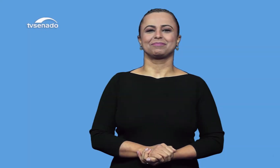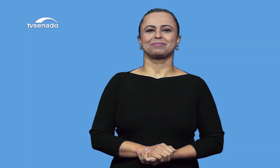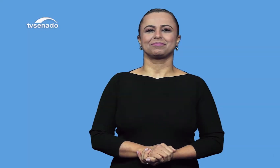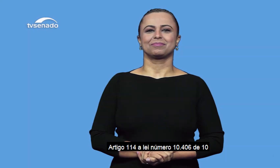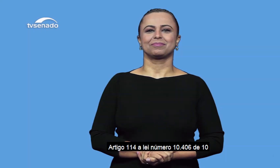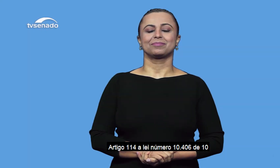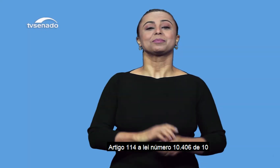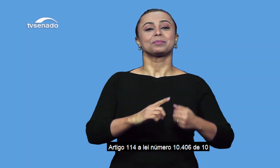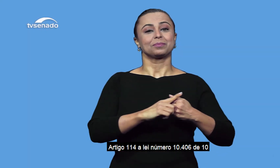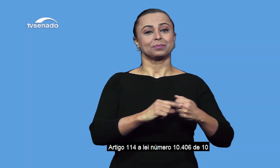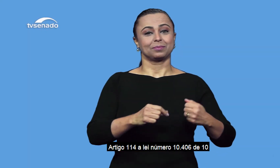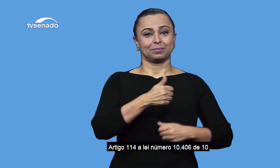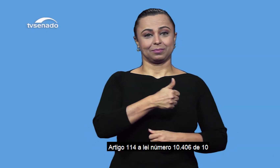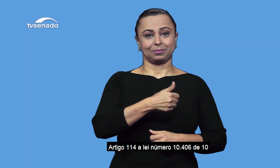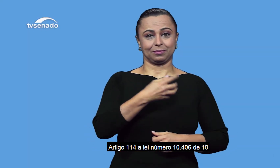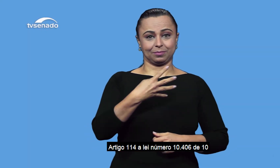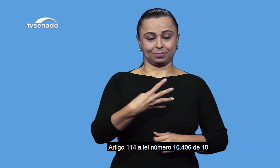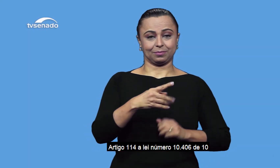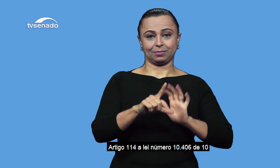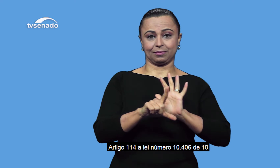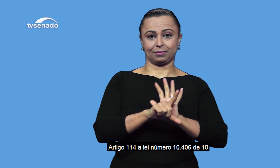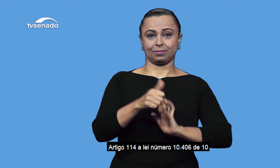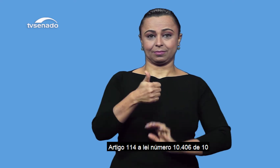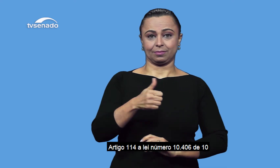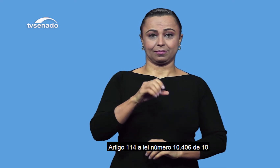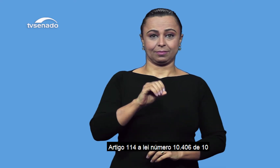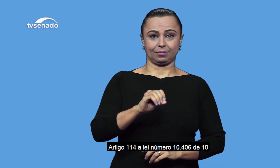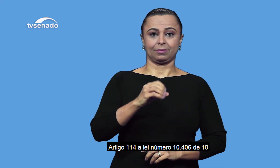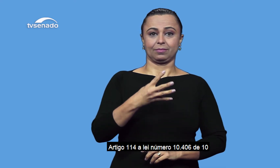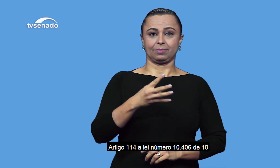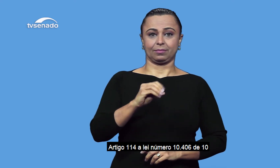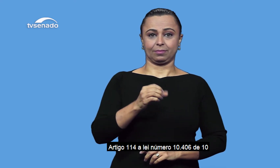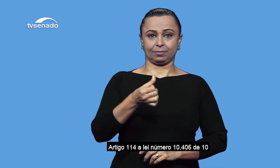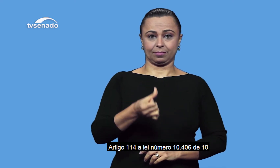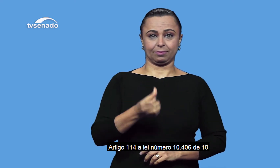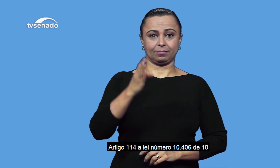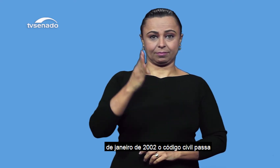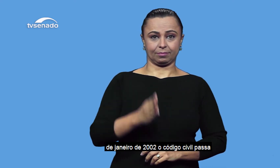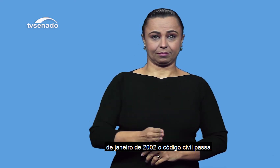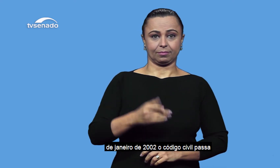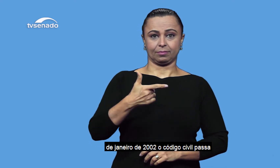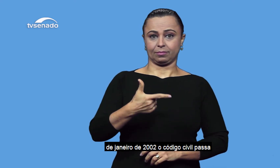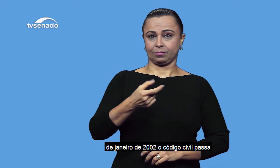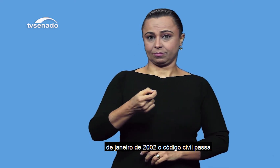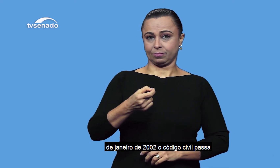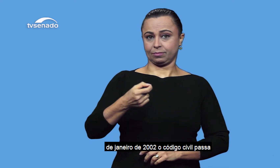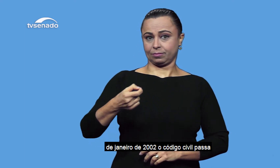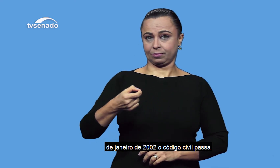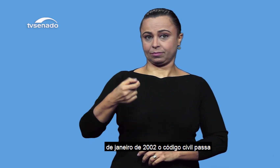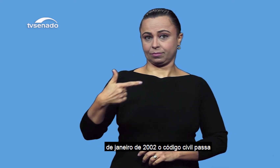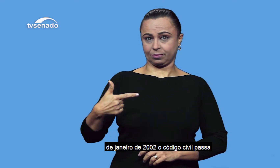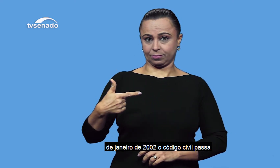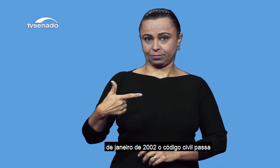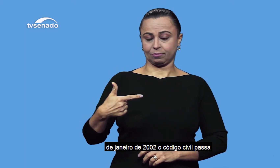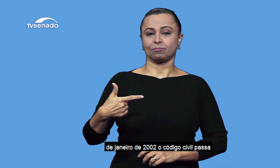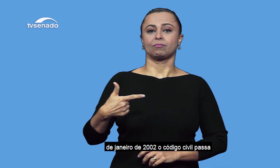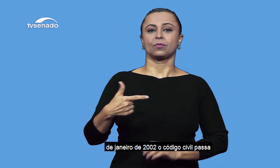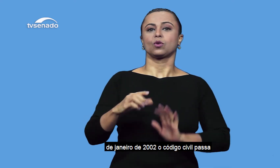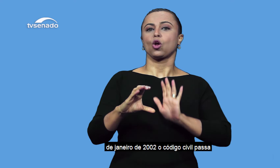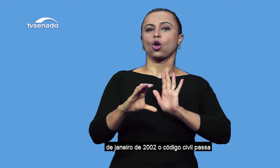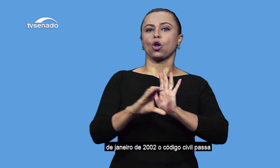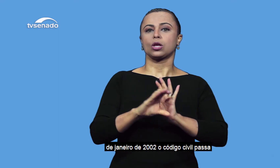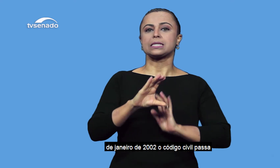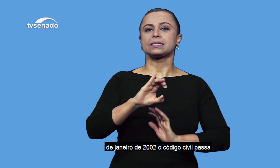o artigo 114 a lei número 10.406 de 10 de janeiro de 2002 o